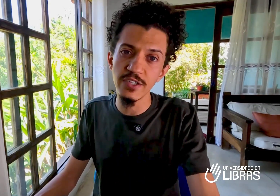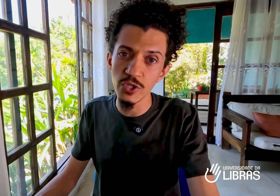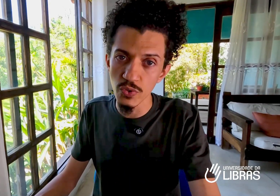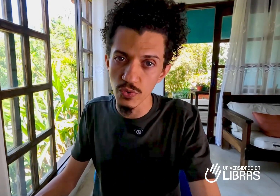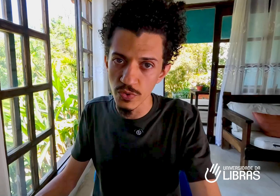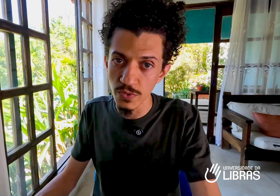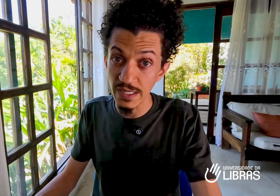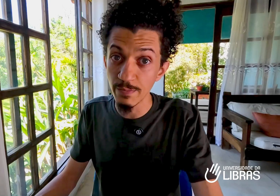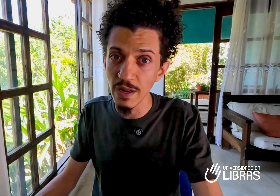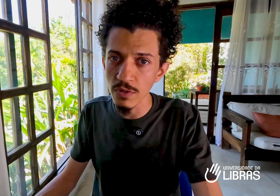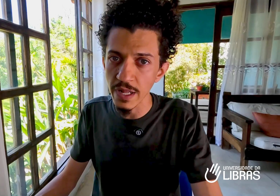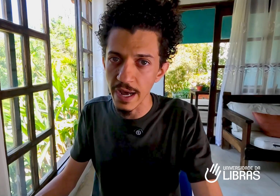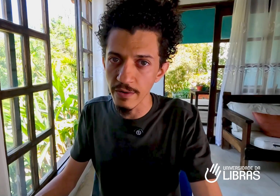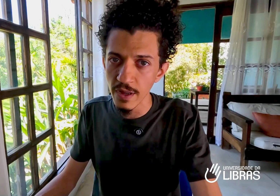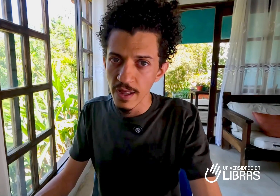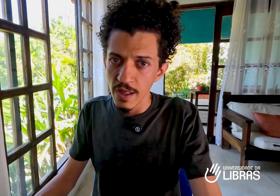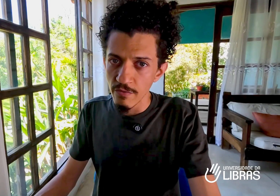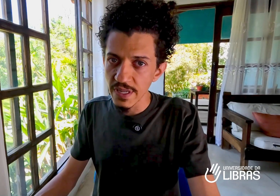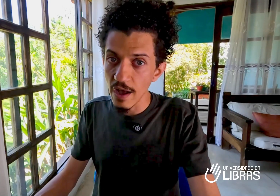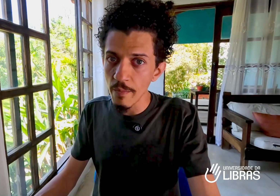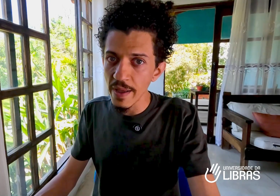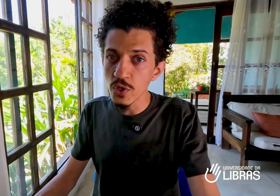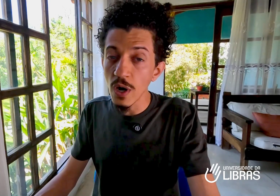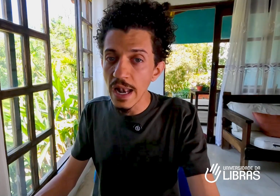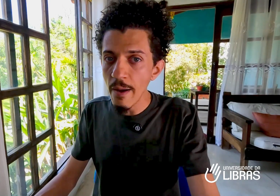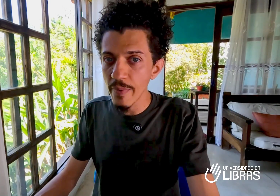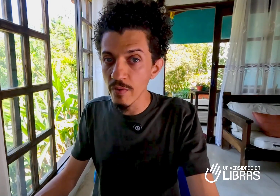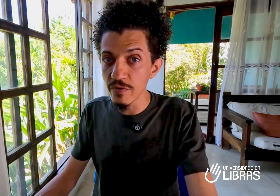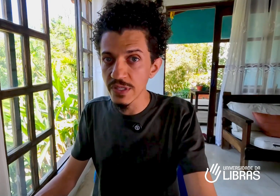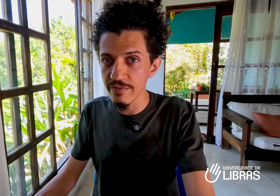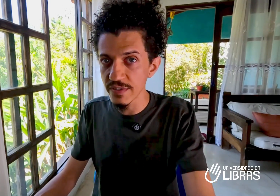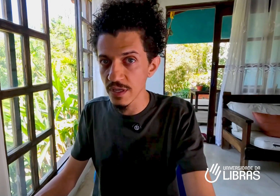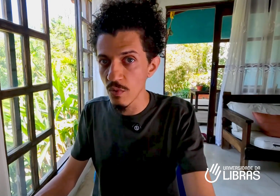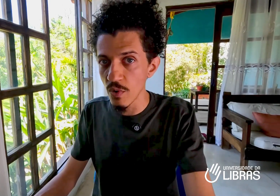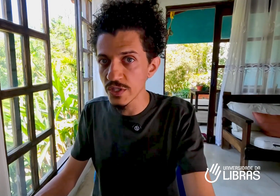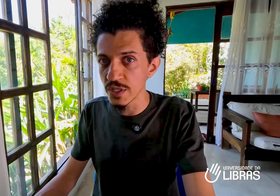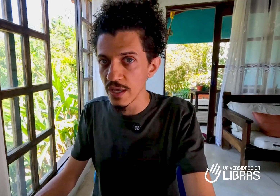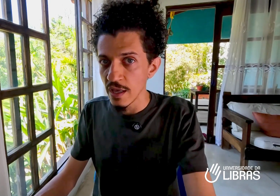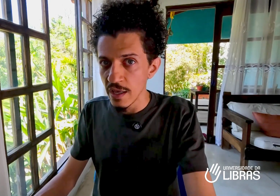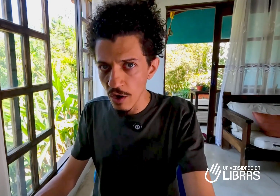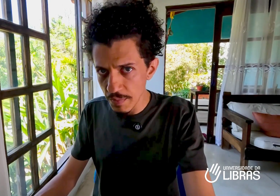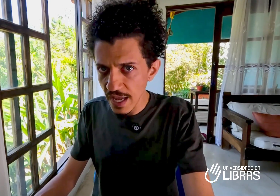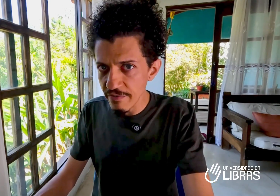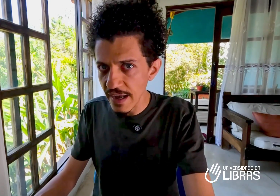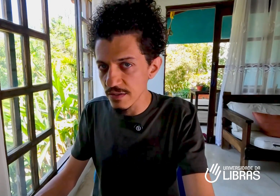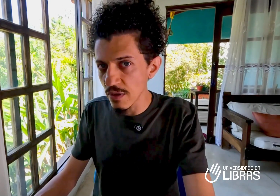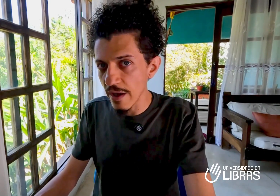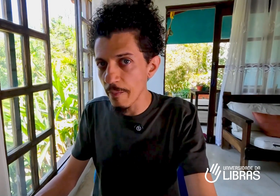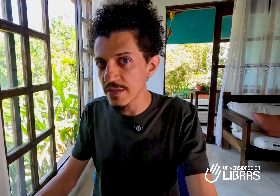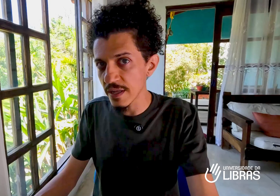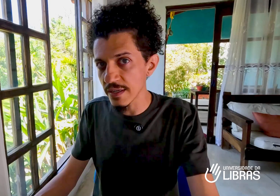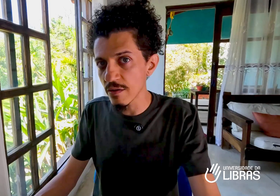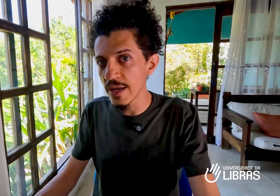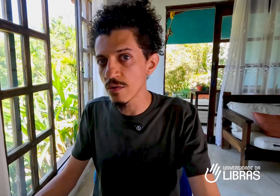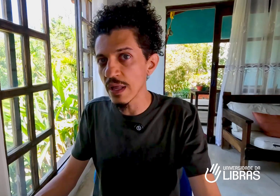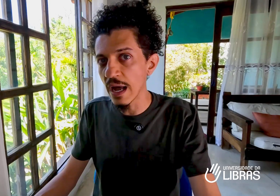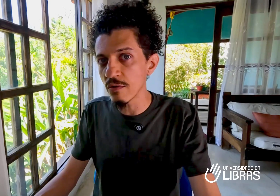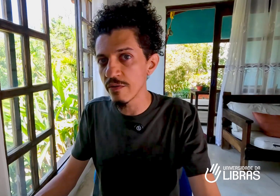dos surdos. Mas pelo contrário, você realmente olhar para o que você está fazendo hoje e observar se isso realmente está trazendo o resultado que você